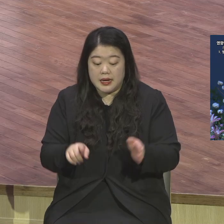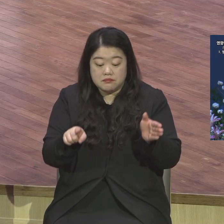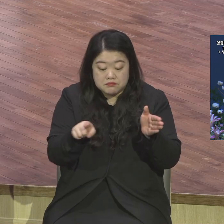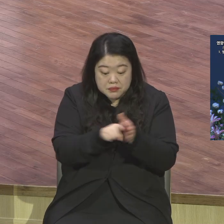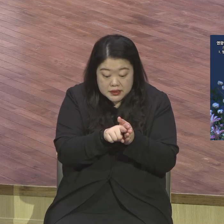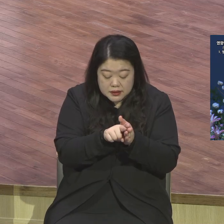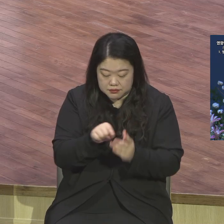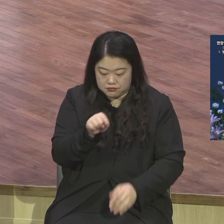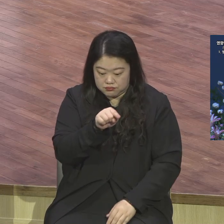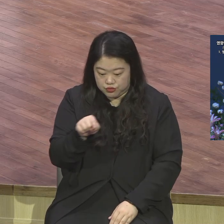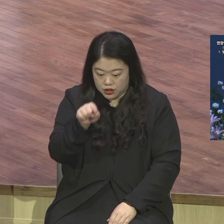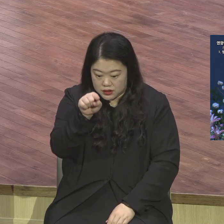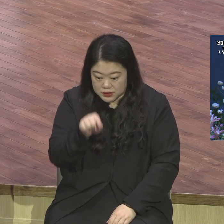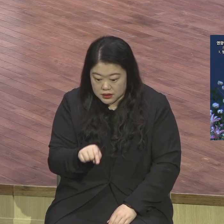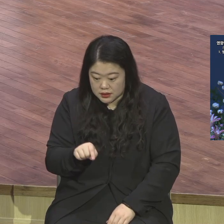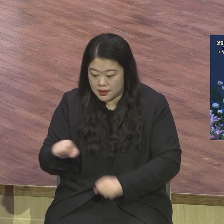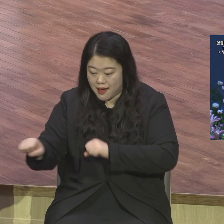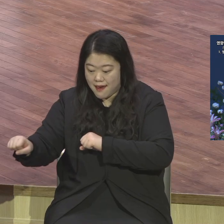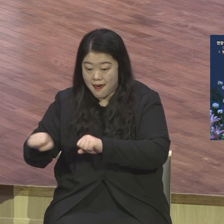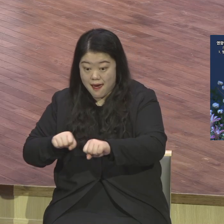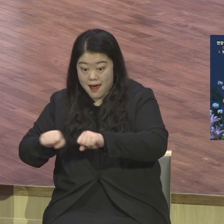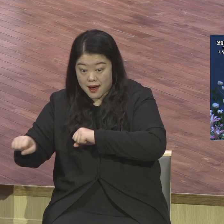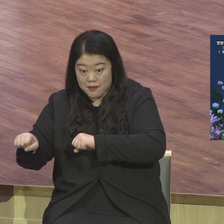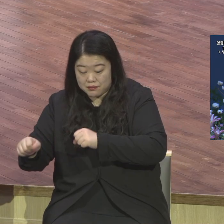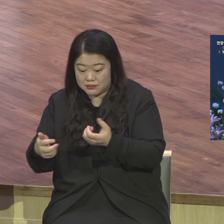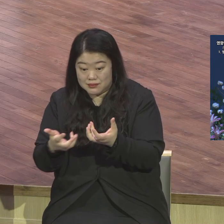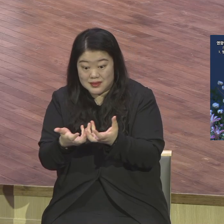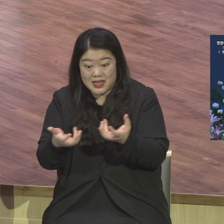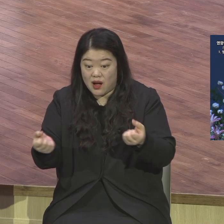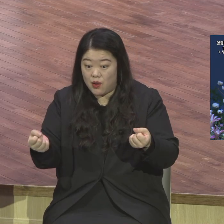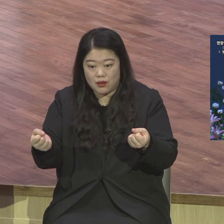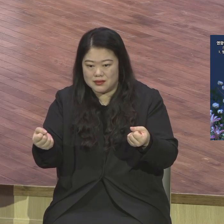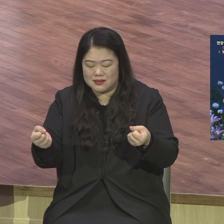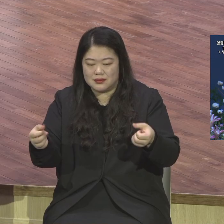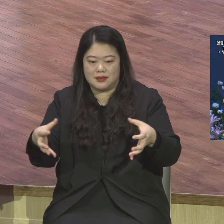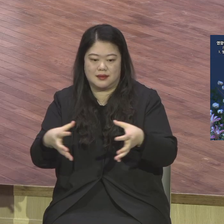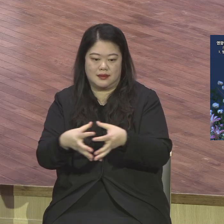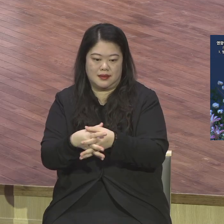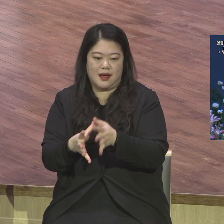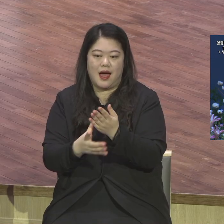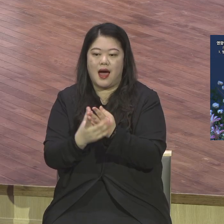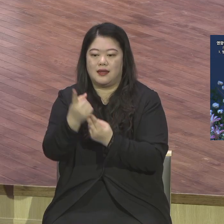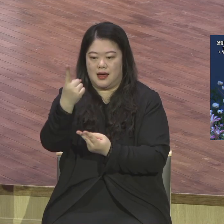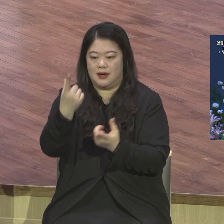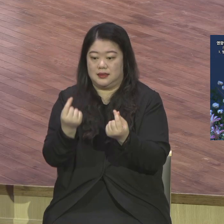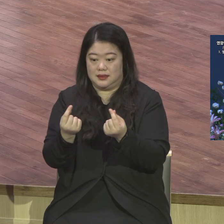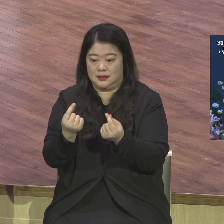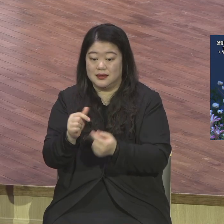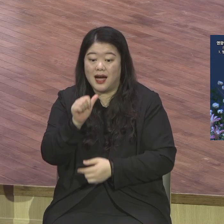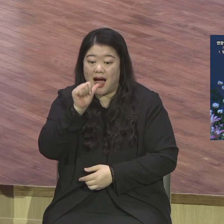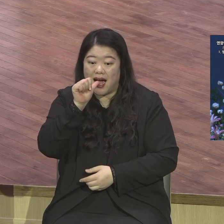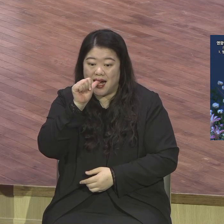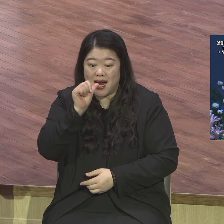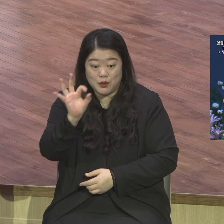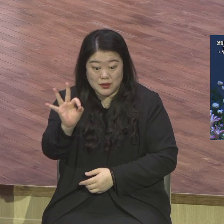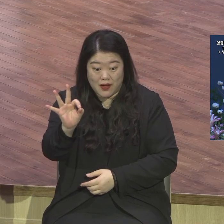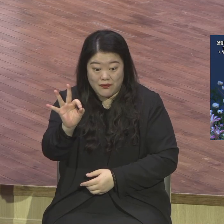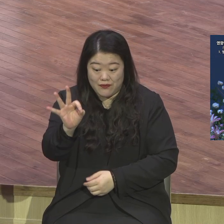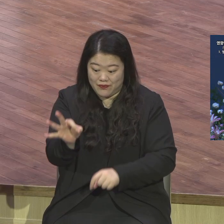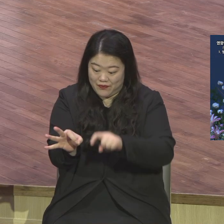행함이라고 하는 이것을 따로 분리해서 보지 않았어요. 마치 동전의 그야말로